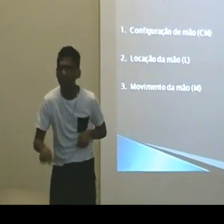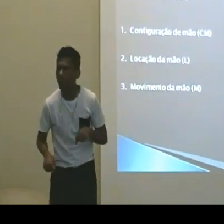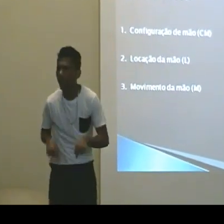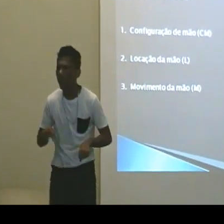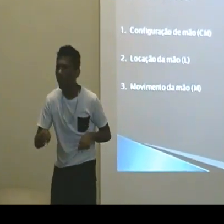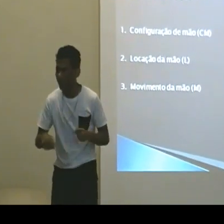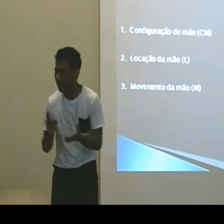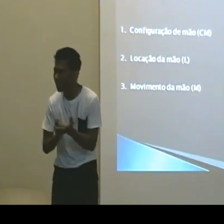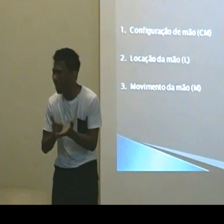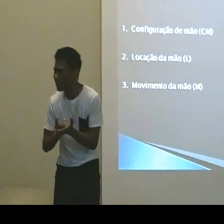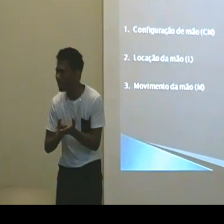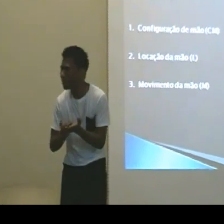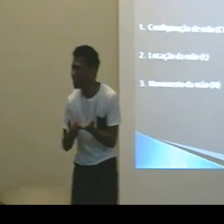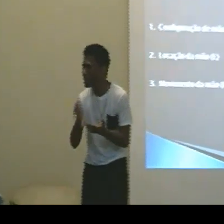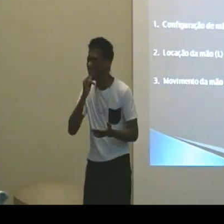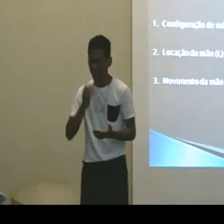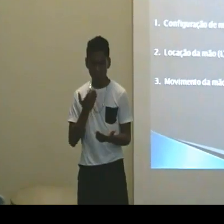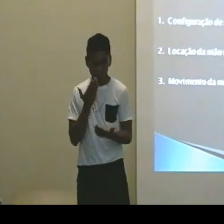Você mexe o corpo também, não só os braços.